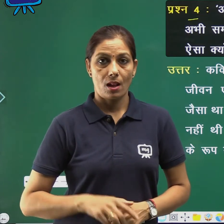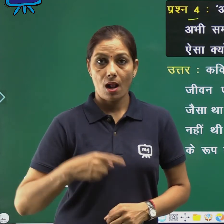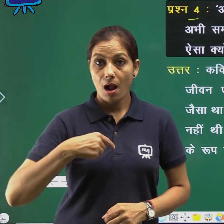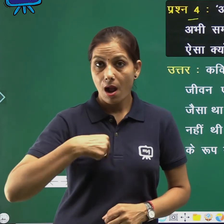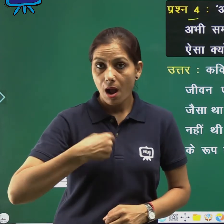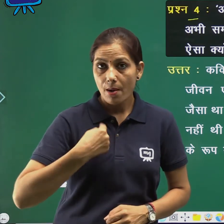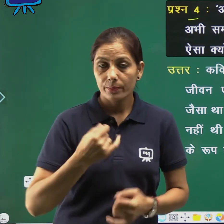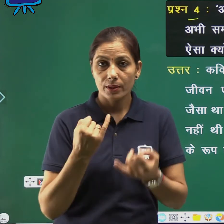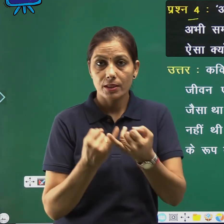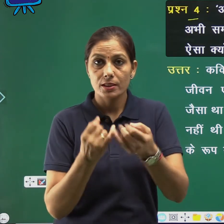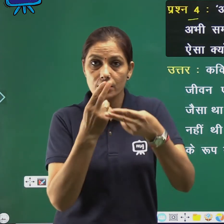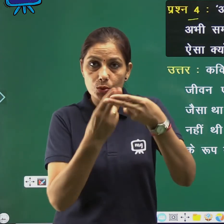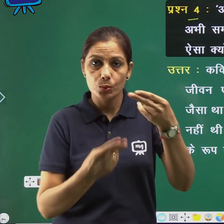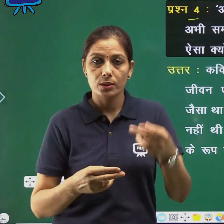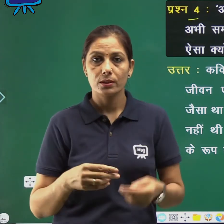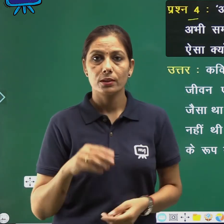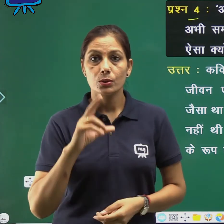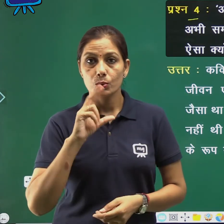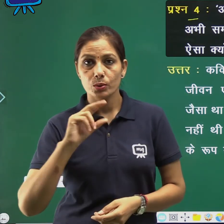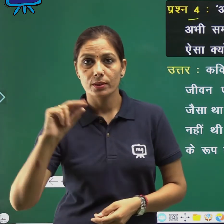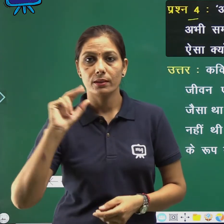आत्मकथा सुनाने का